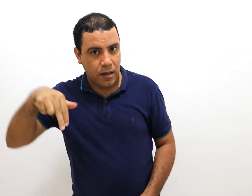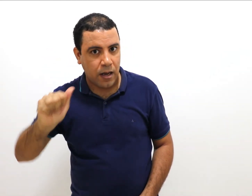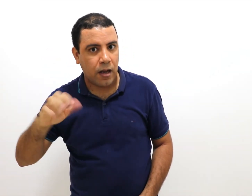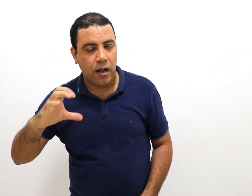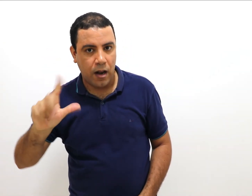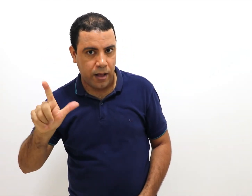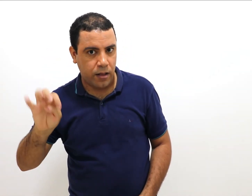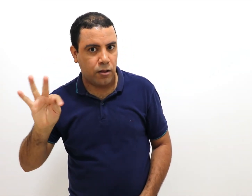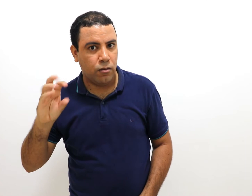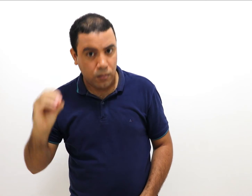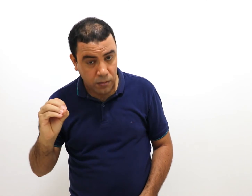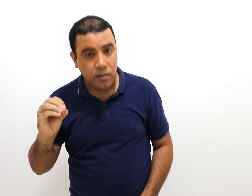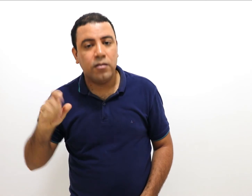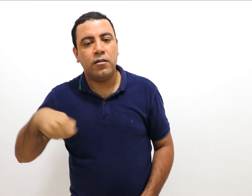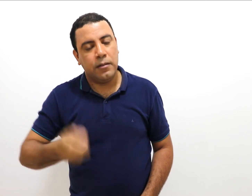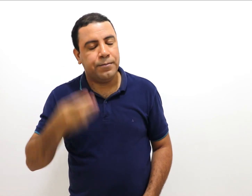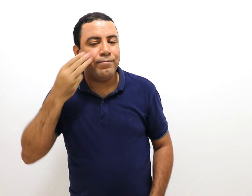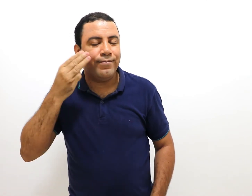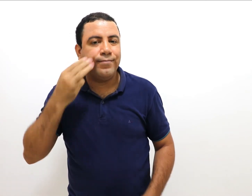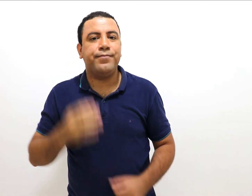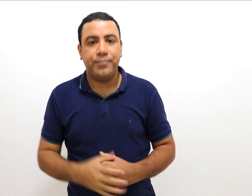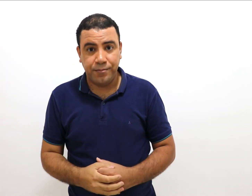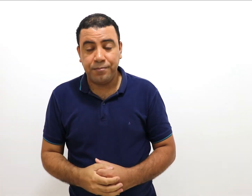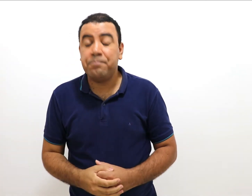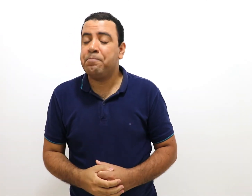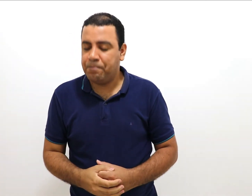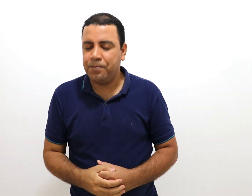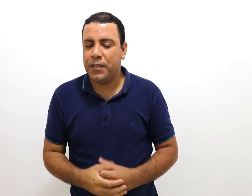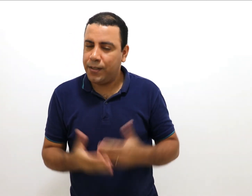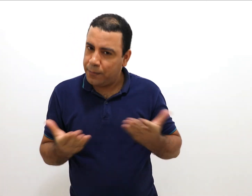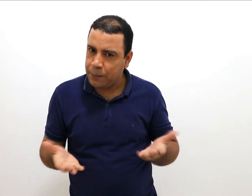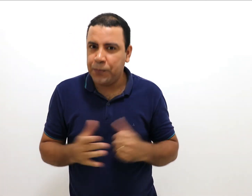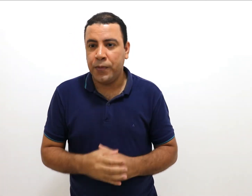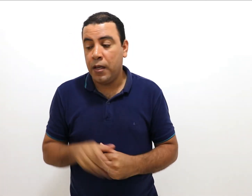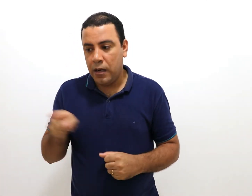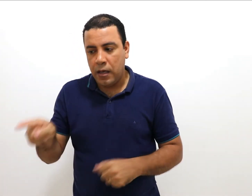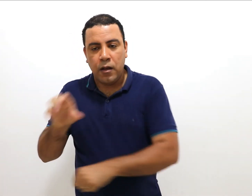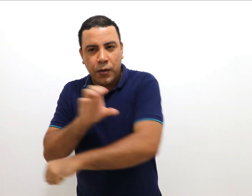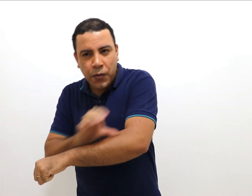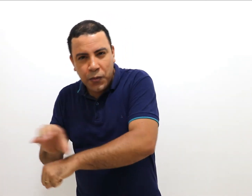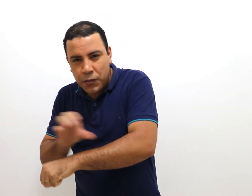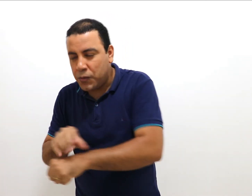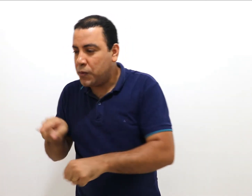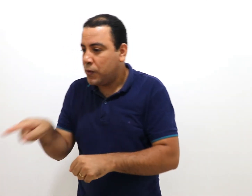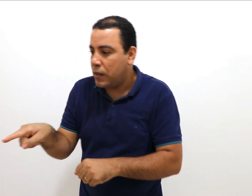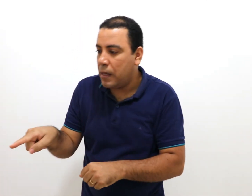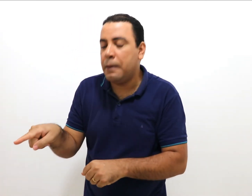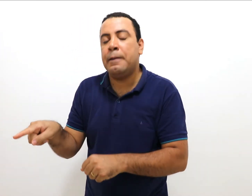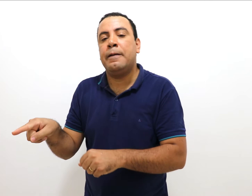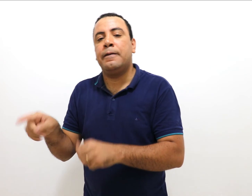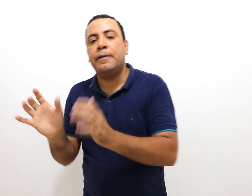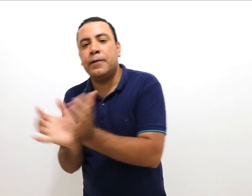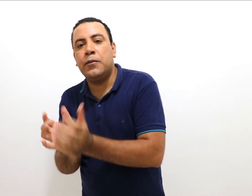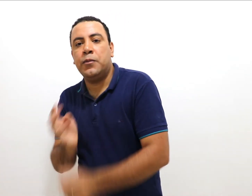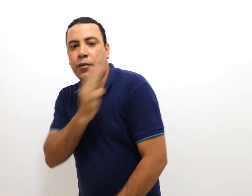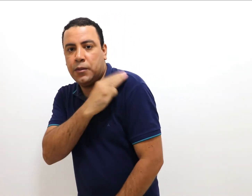na instituição, do ensino médio, passando pelo curso técnico e aos